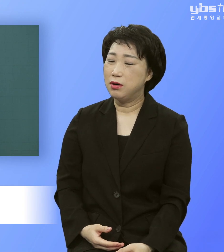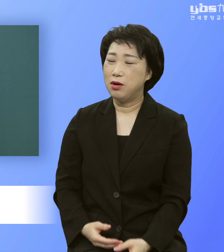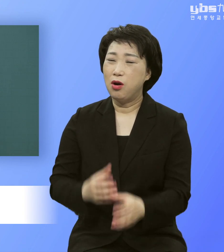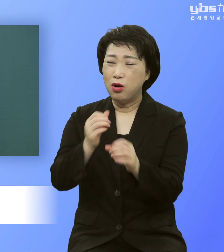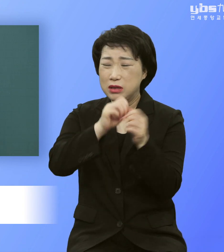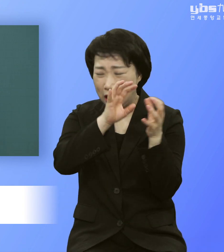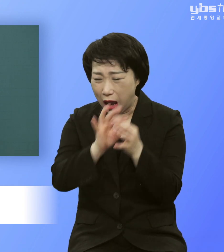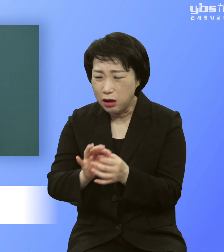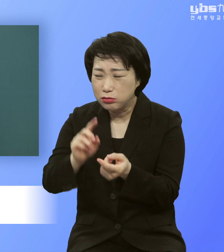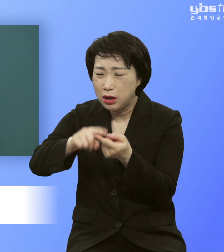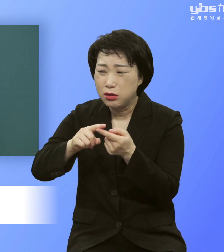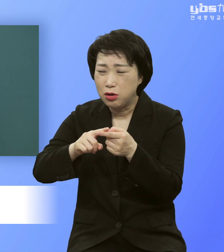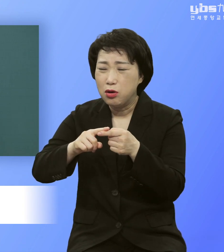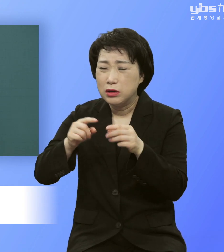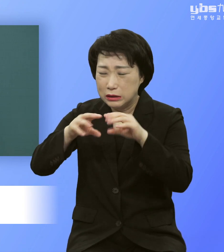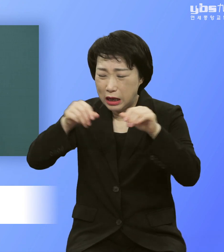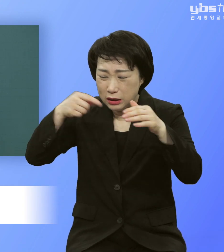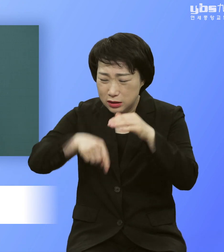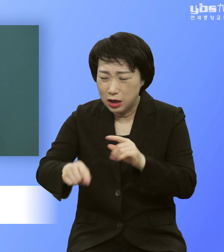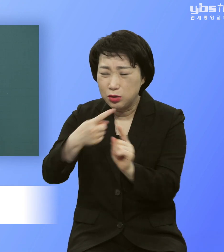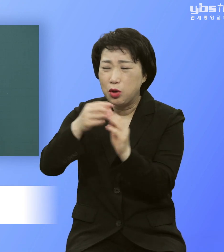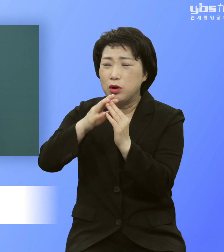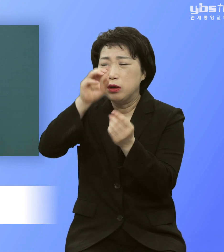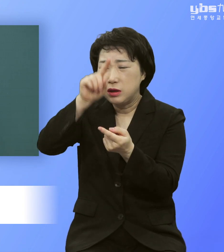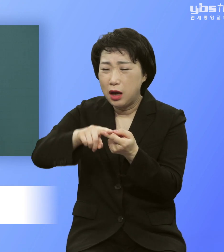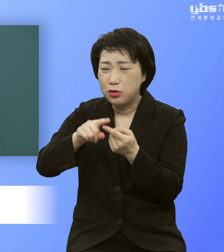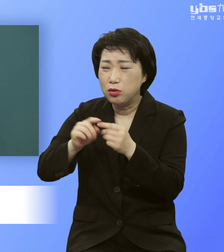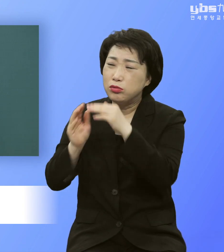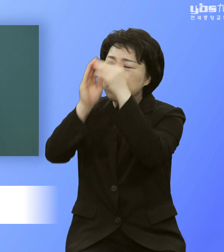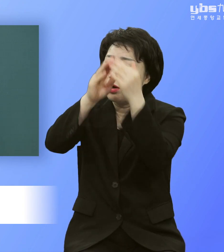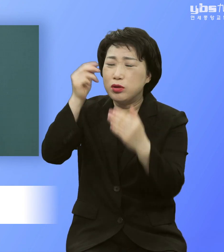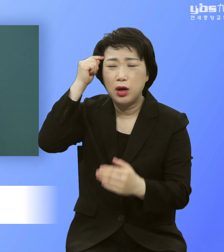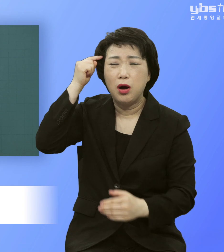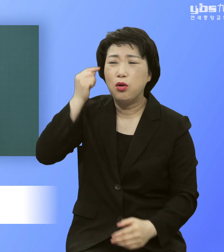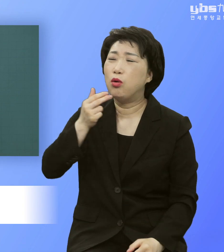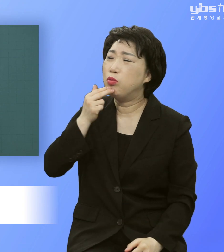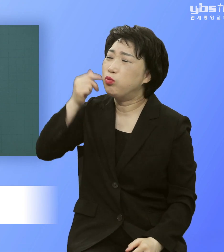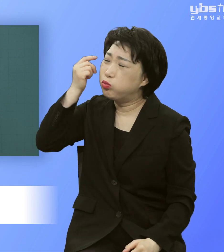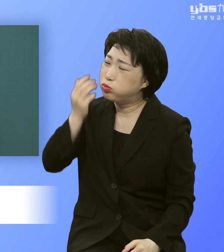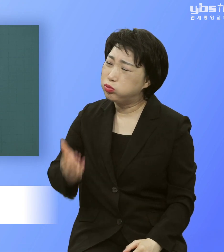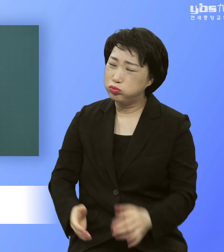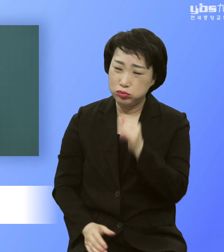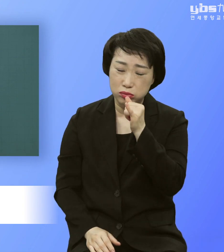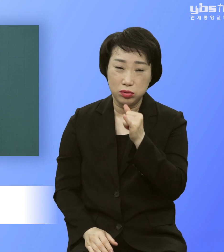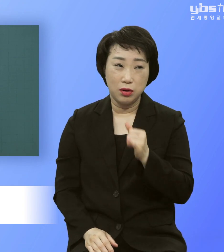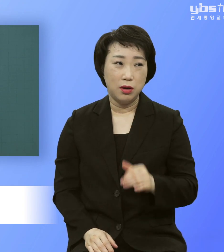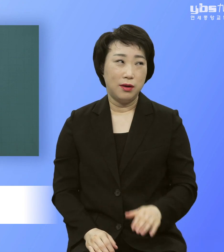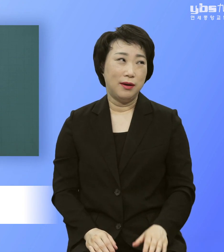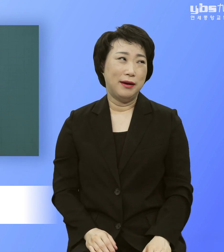언제까지 도대체 이 지하실에 있고 이사갈 생각을 안 했냐고.